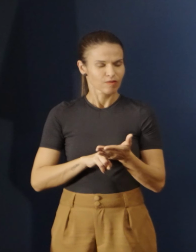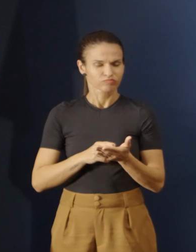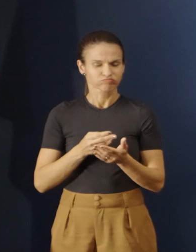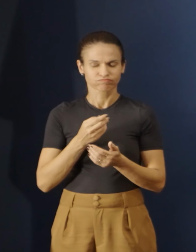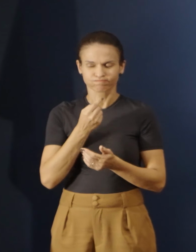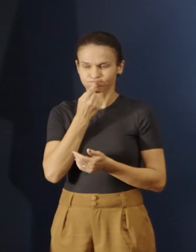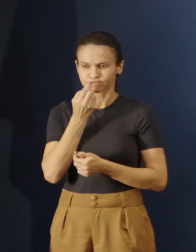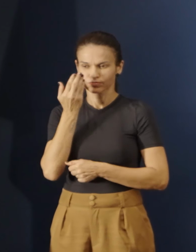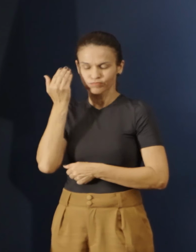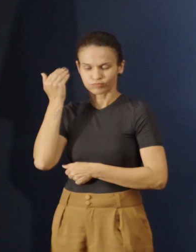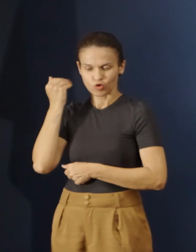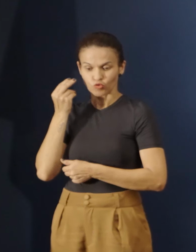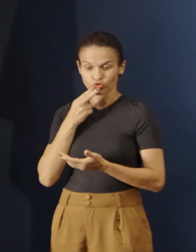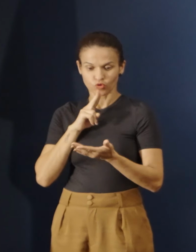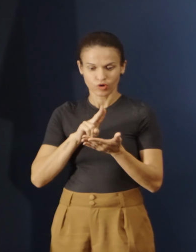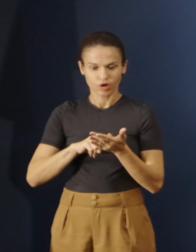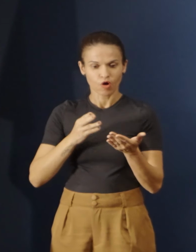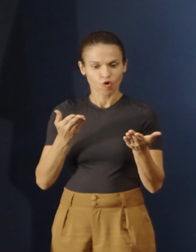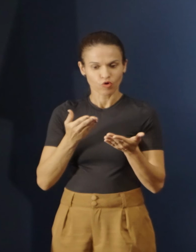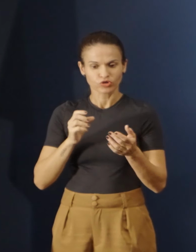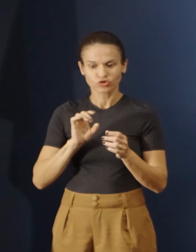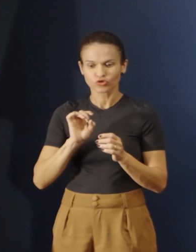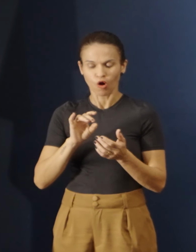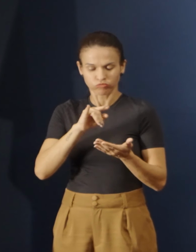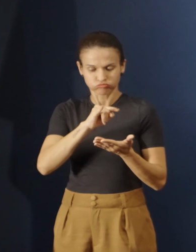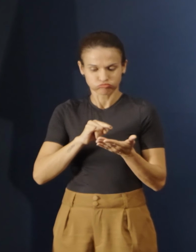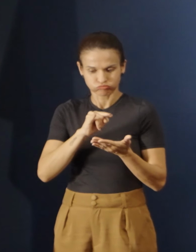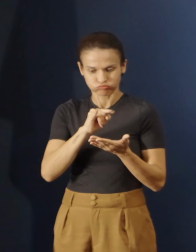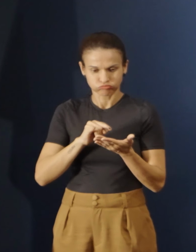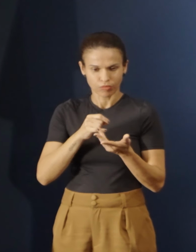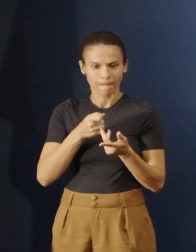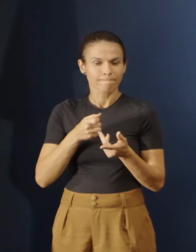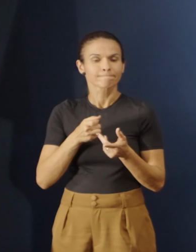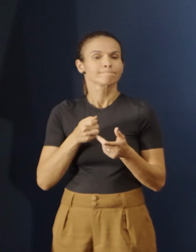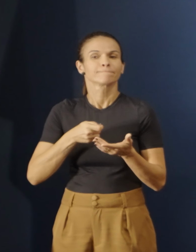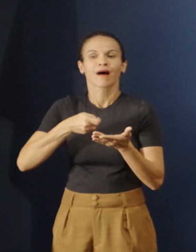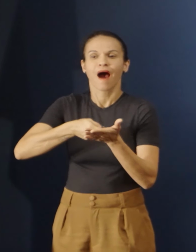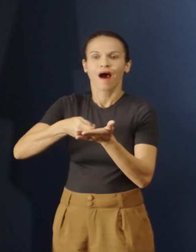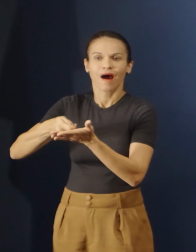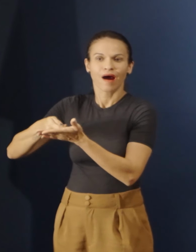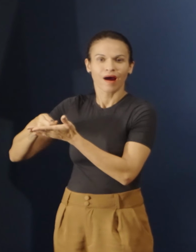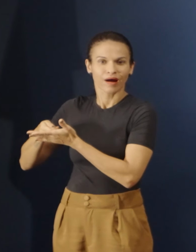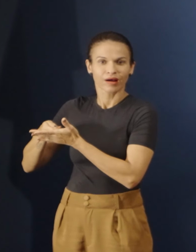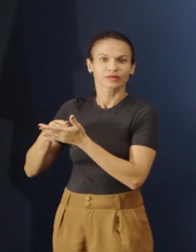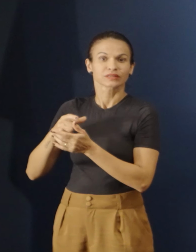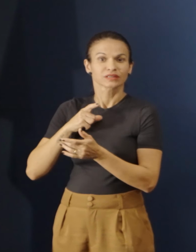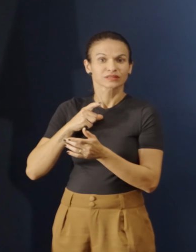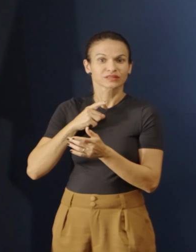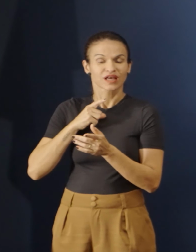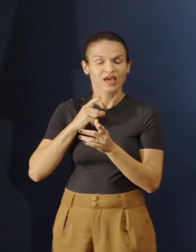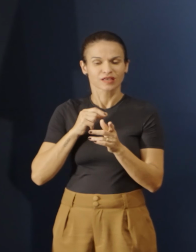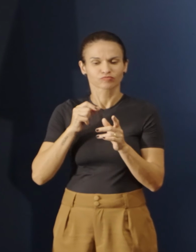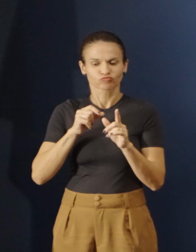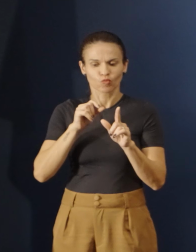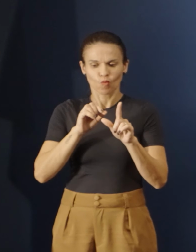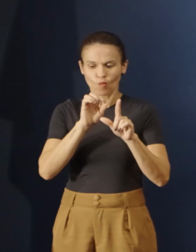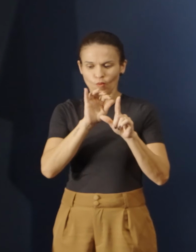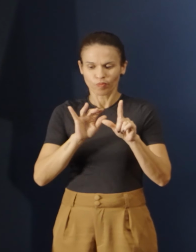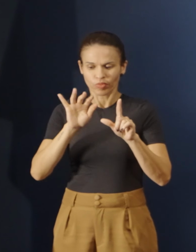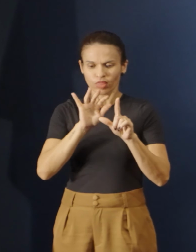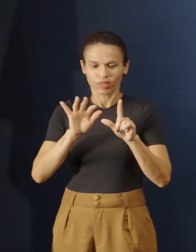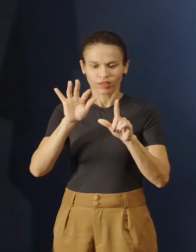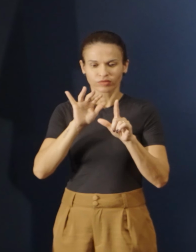eu dizia que os correios hoje em dia só trazem contas para a gente pagar. Mas hoje em dia nem conta, que estão mandando código de barra. Estão descontando direto na